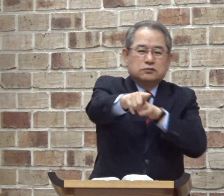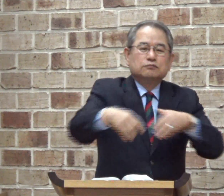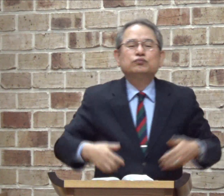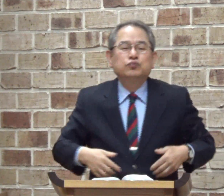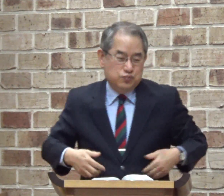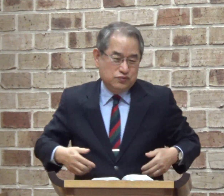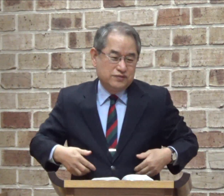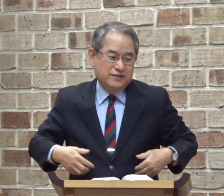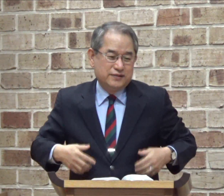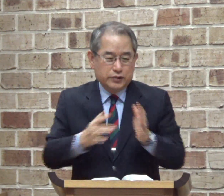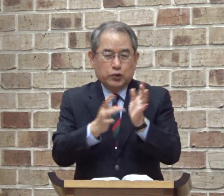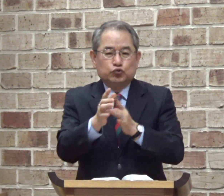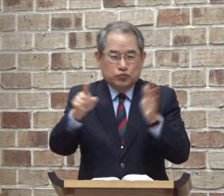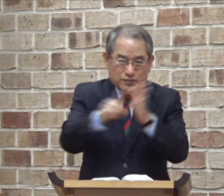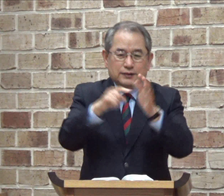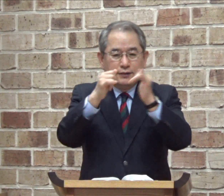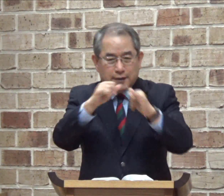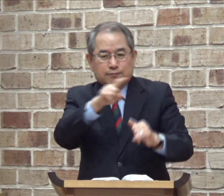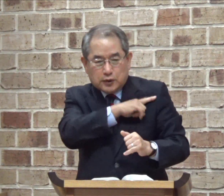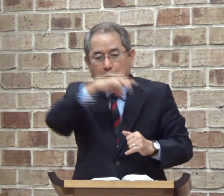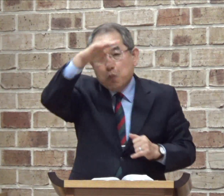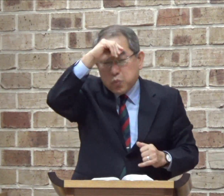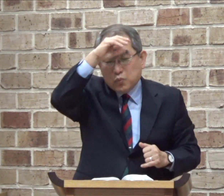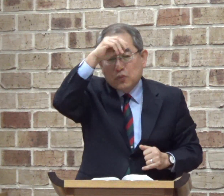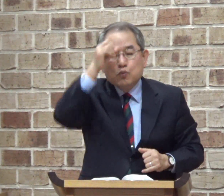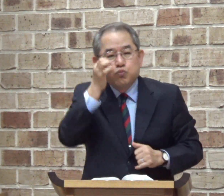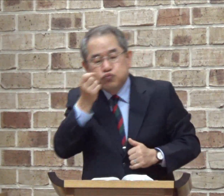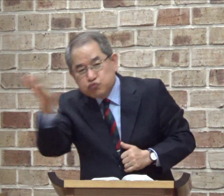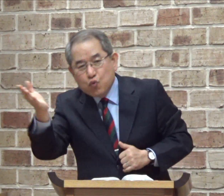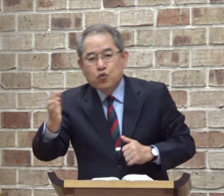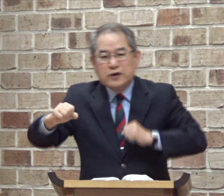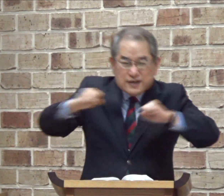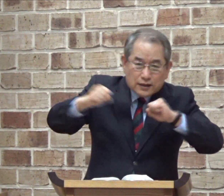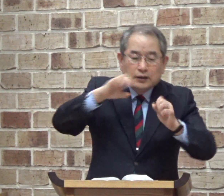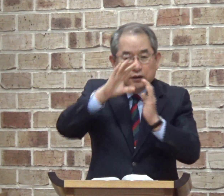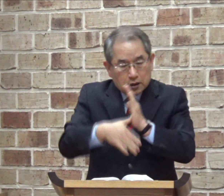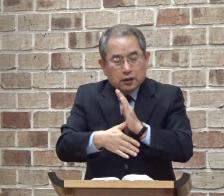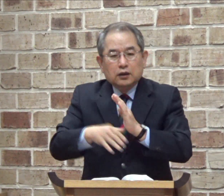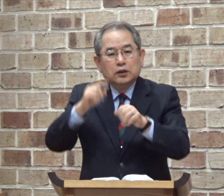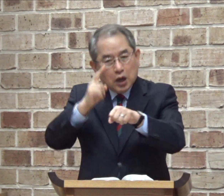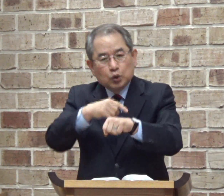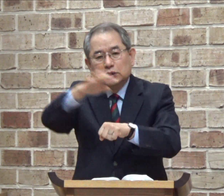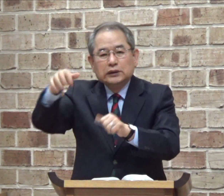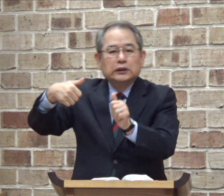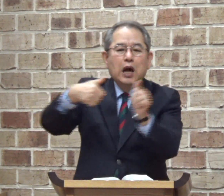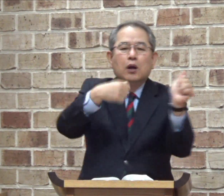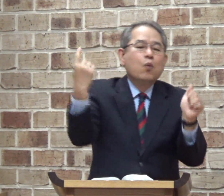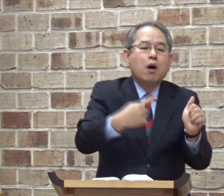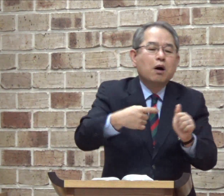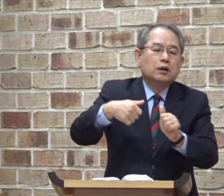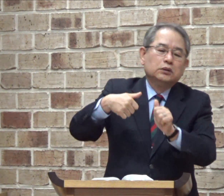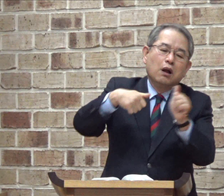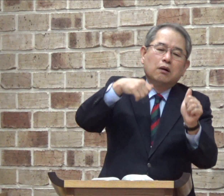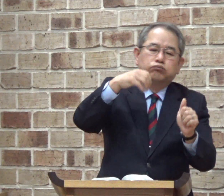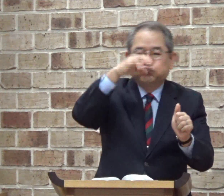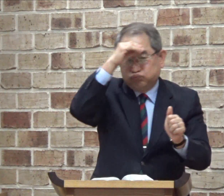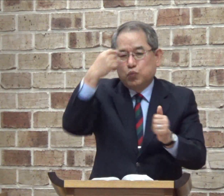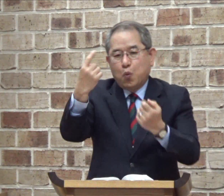오늘 우리의 사회는 세 가지 산모 현상으로 인해 병들어가고 있습니다. 이 현상들을